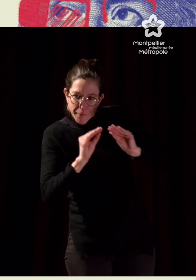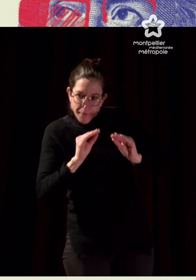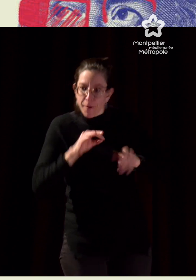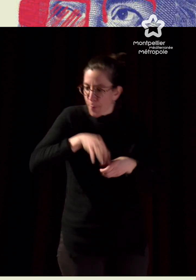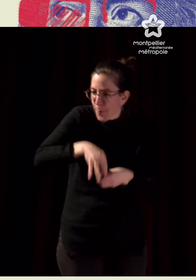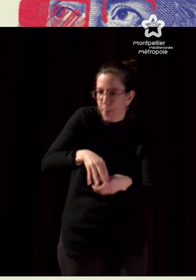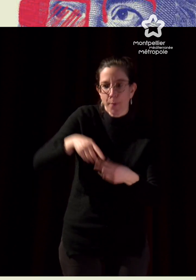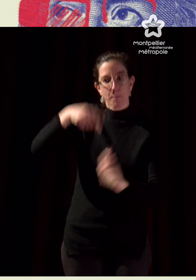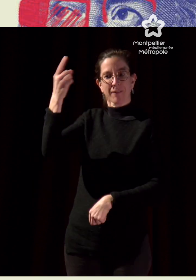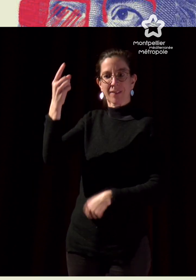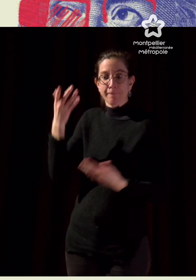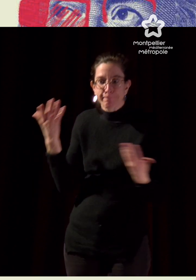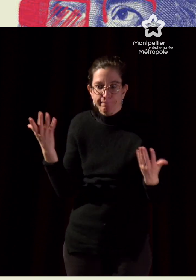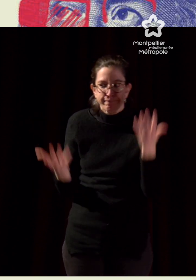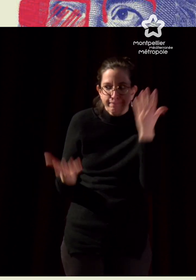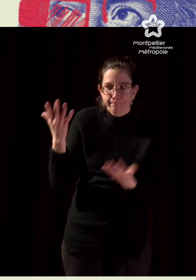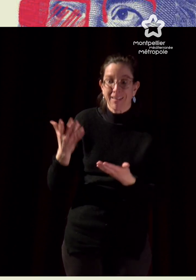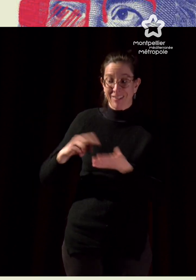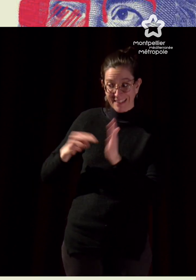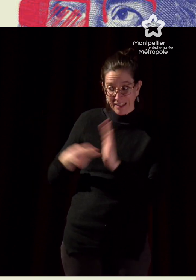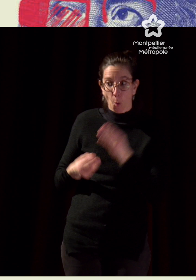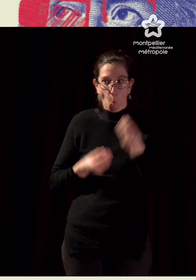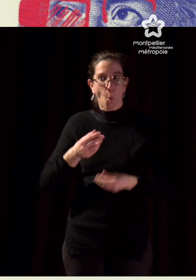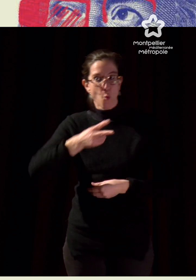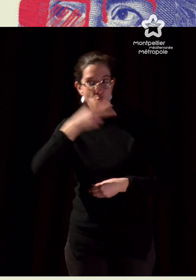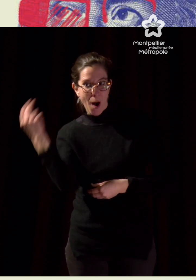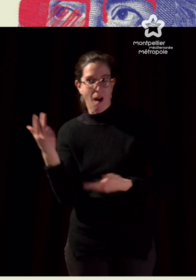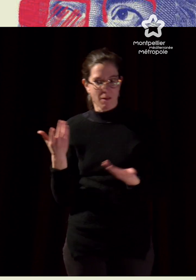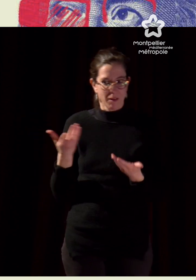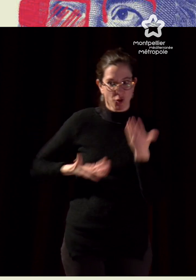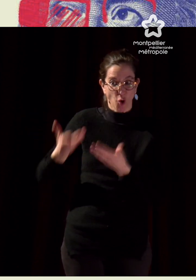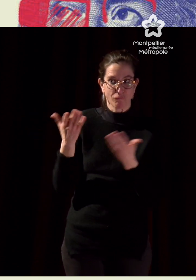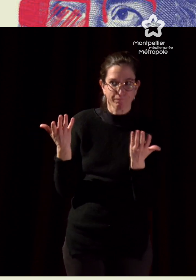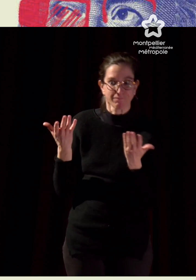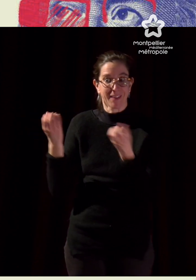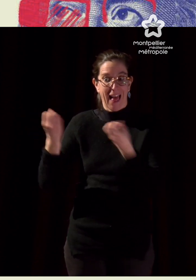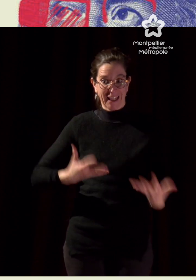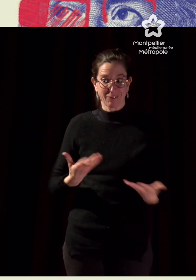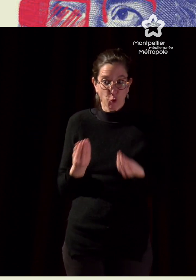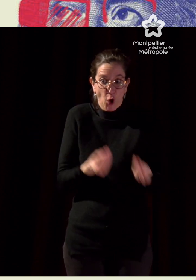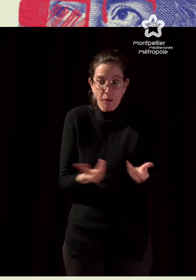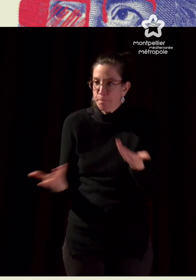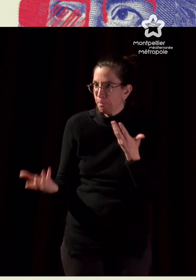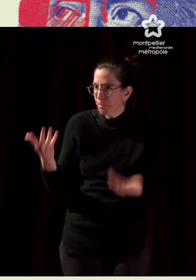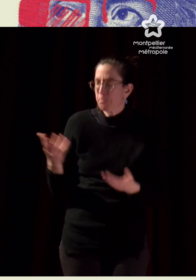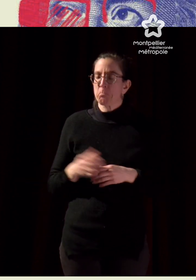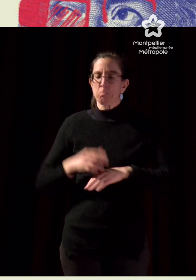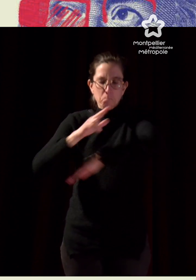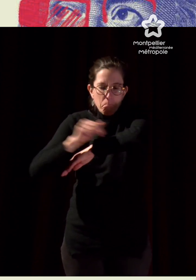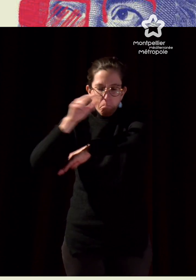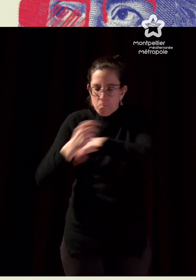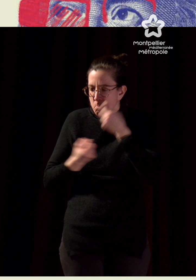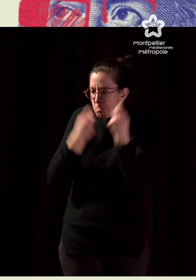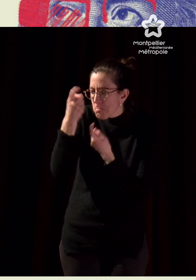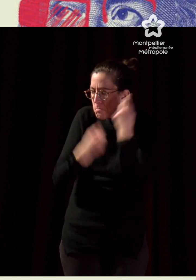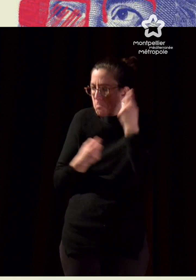avait des débats assez intenses au niveau des archéologues, pas forcément sur la voie